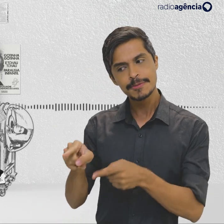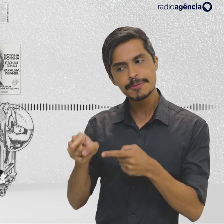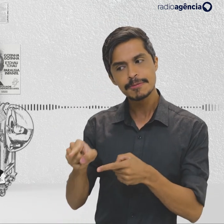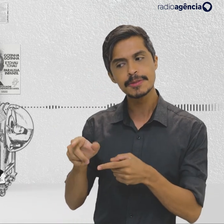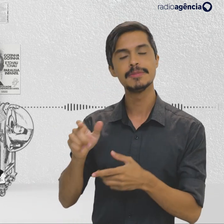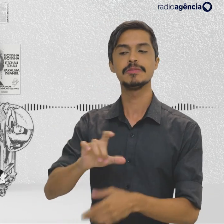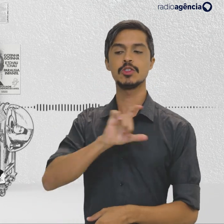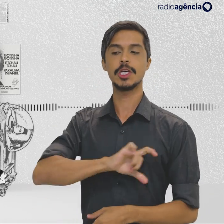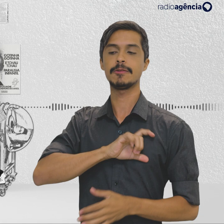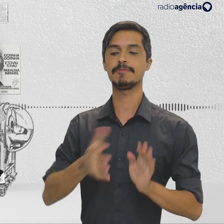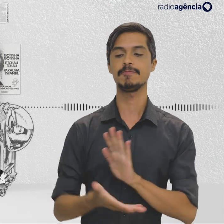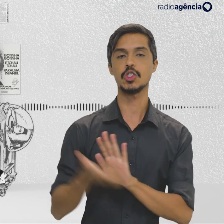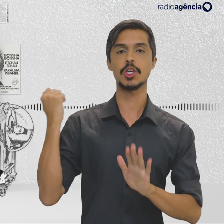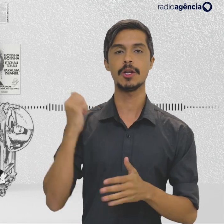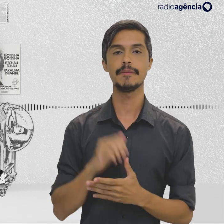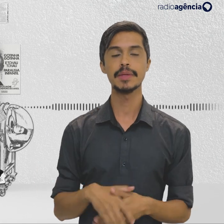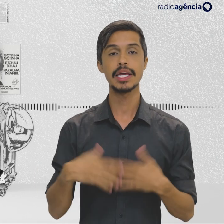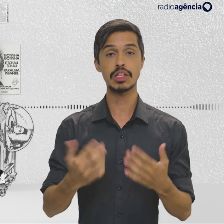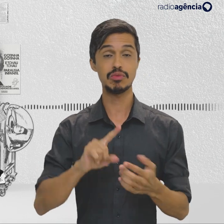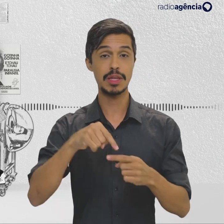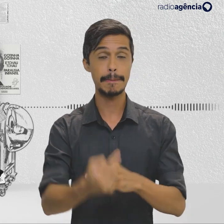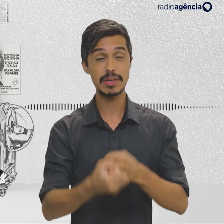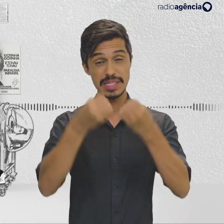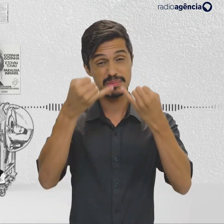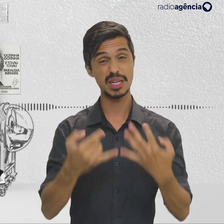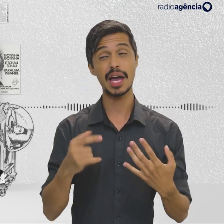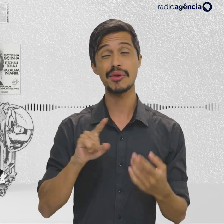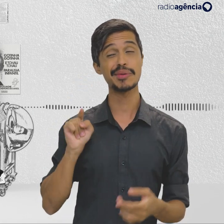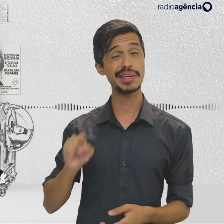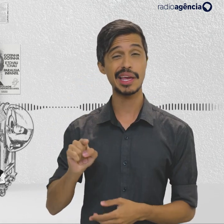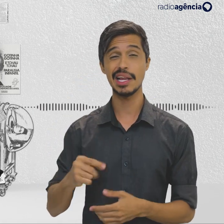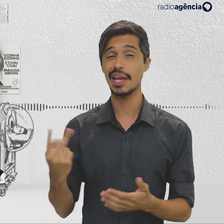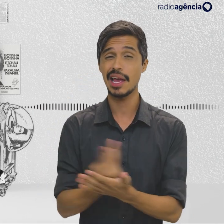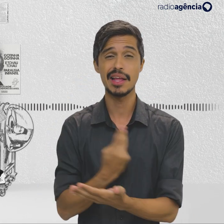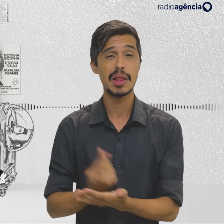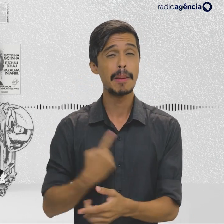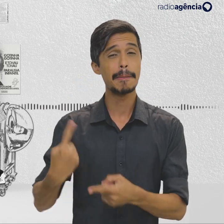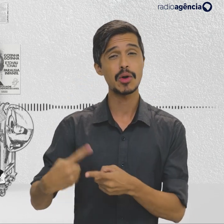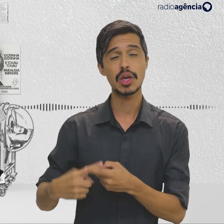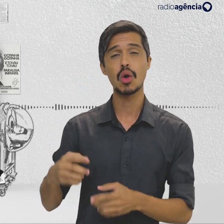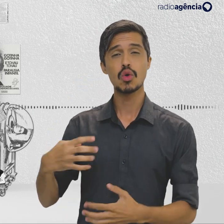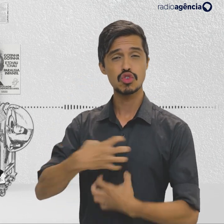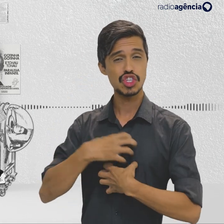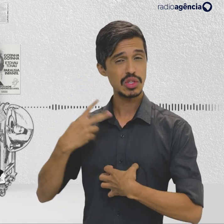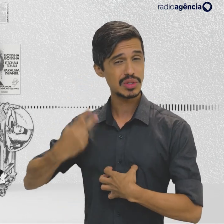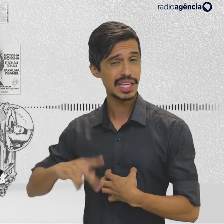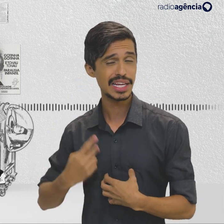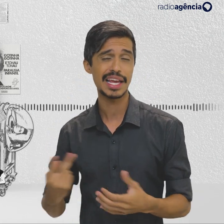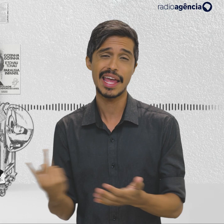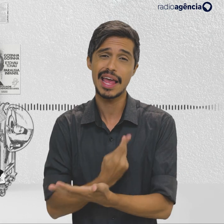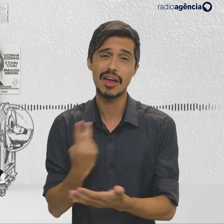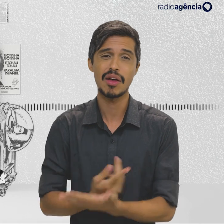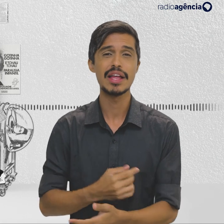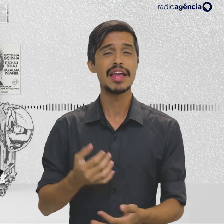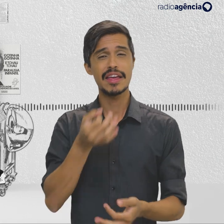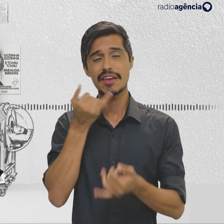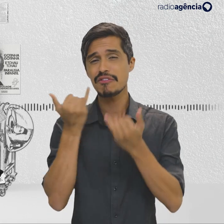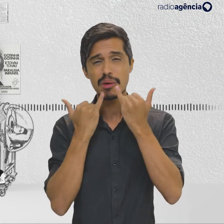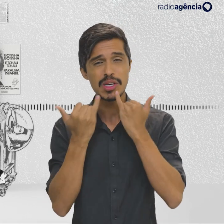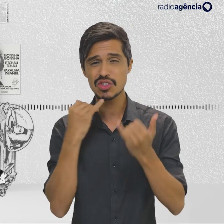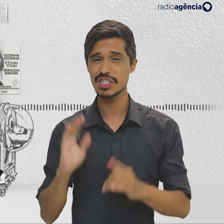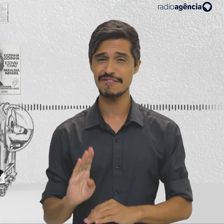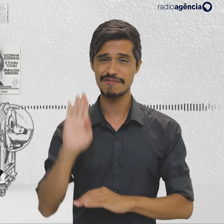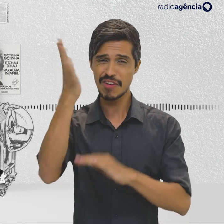revista del lanet publicou uma retratação afirmando que vários elementos do estudo eram incorretos e que informações